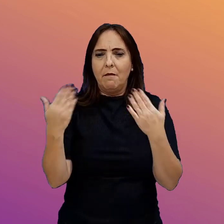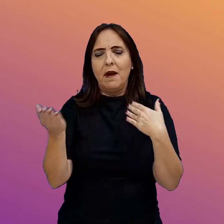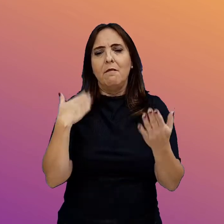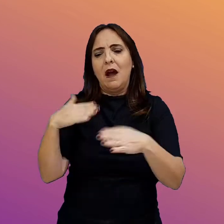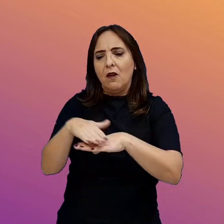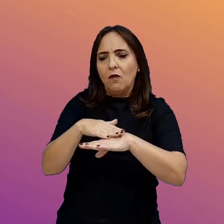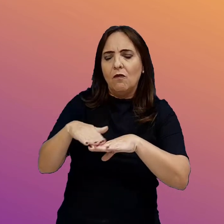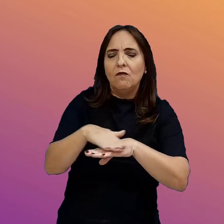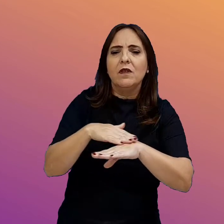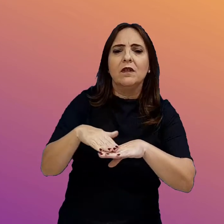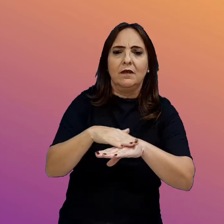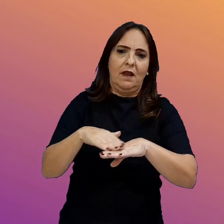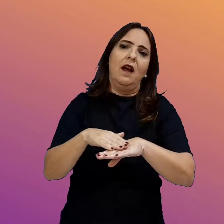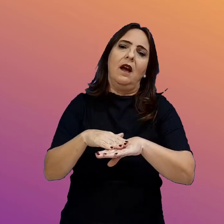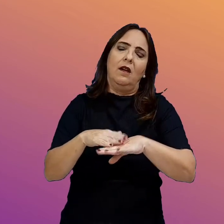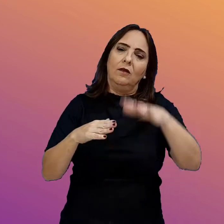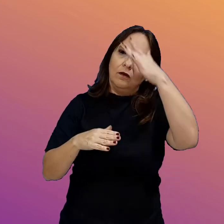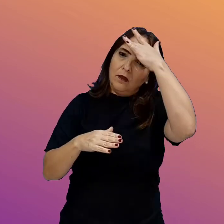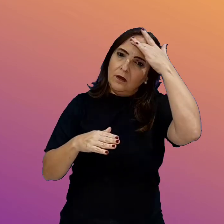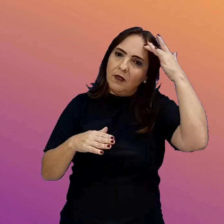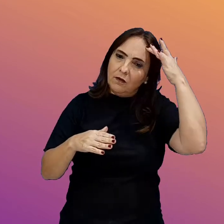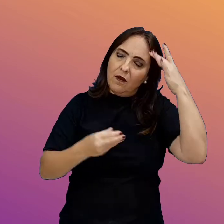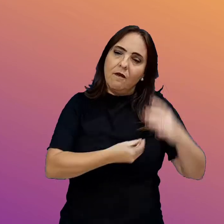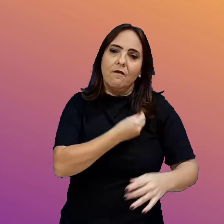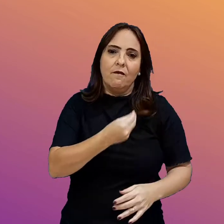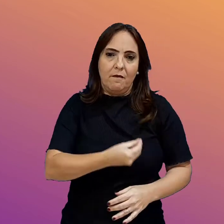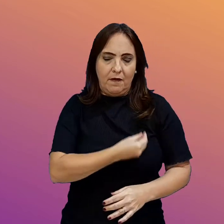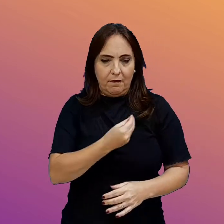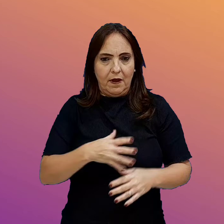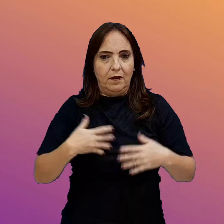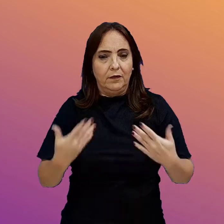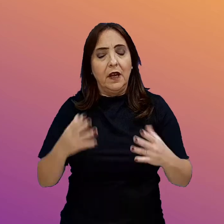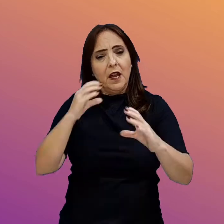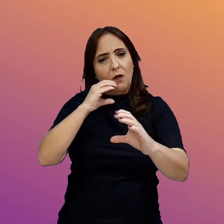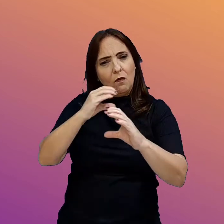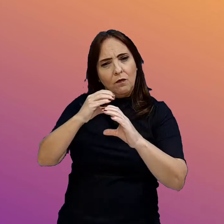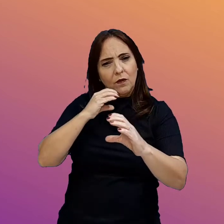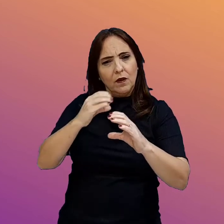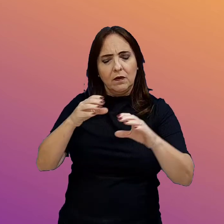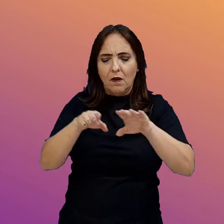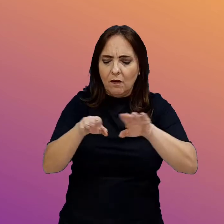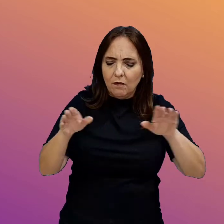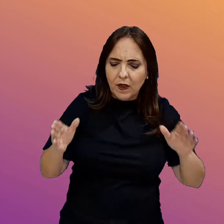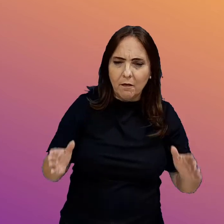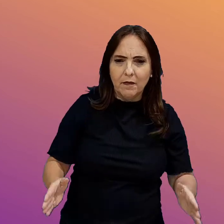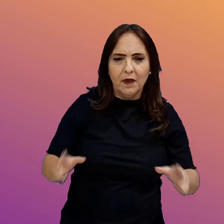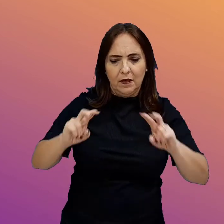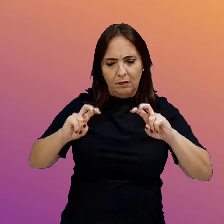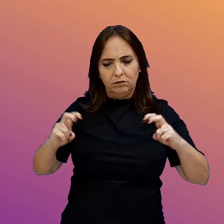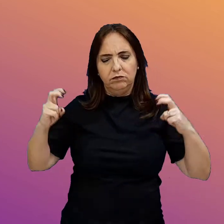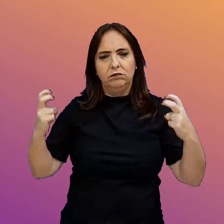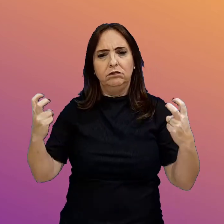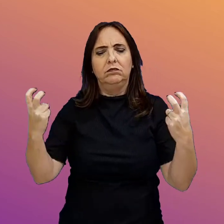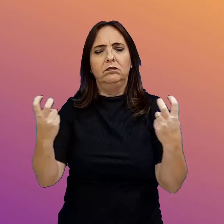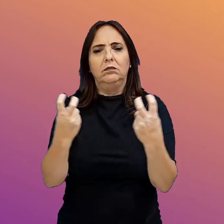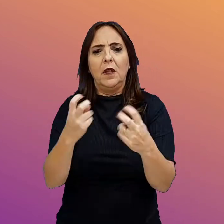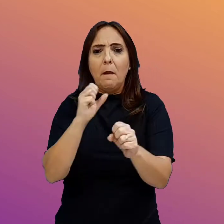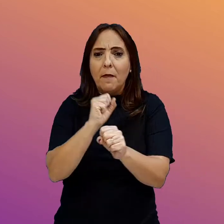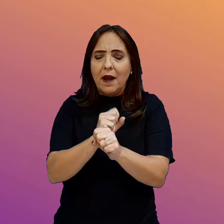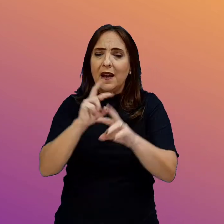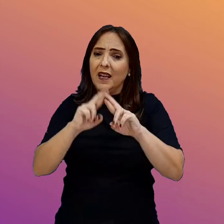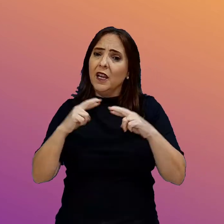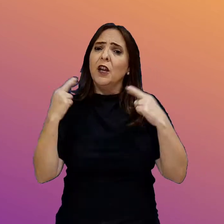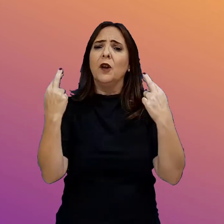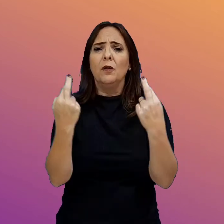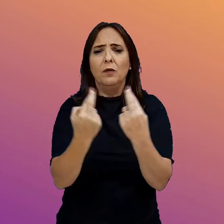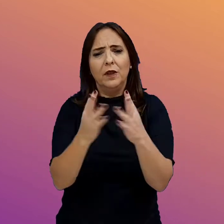É, e a comunicação, né, esses momentos em volta da mesa, é o momento onde você para e reúne todo